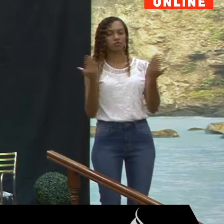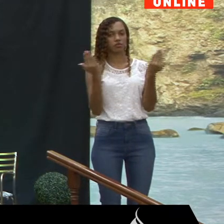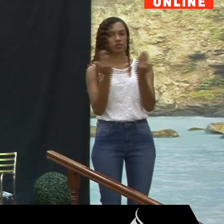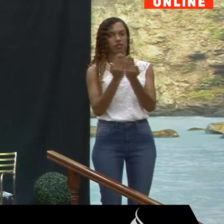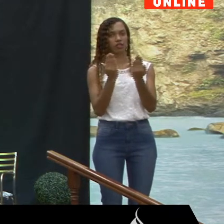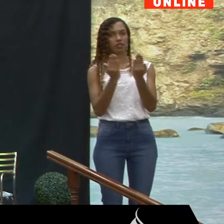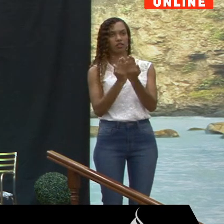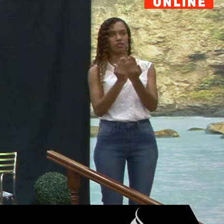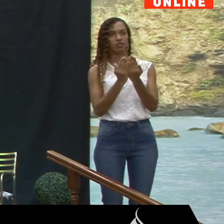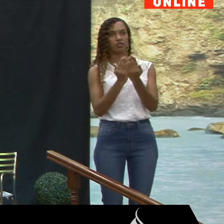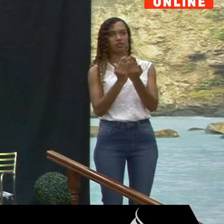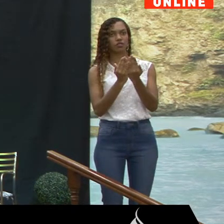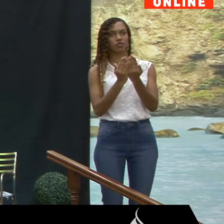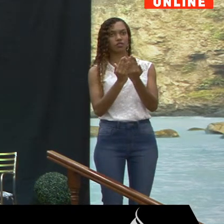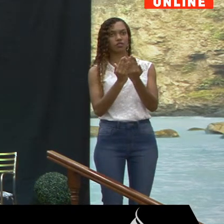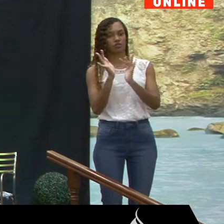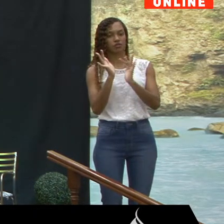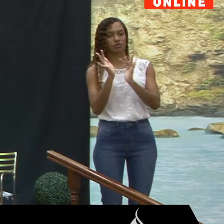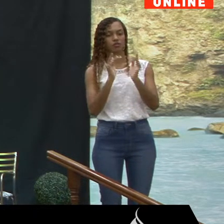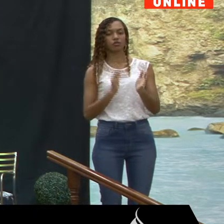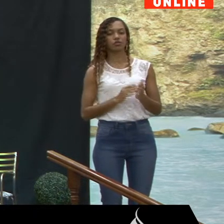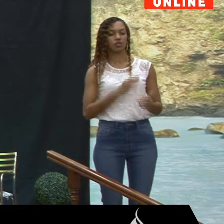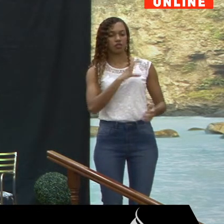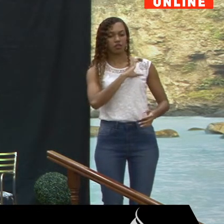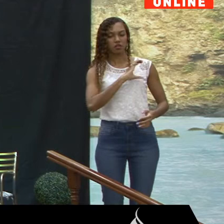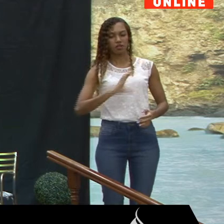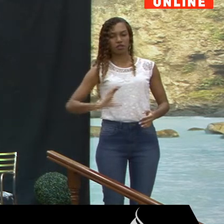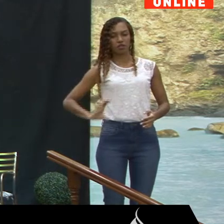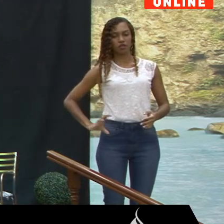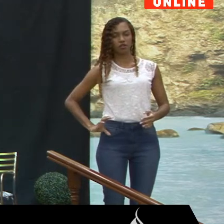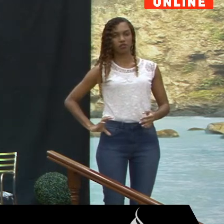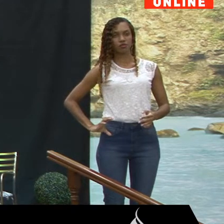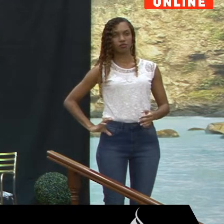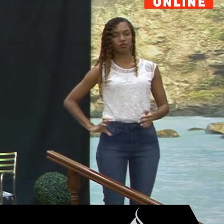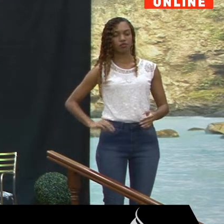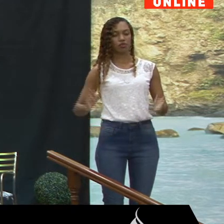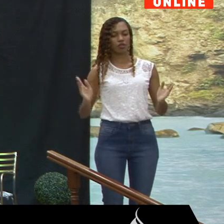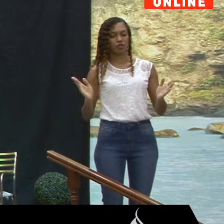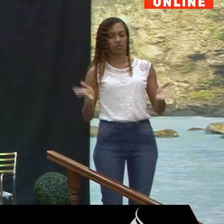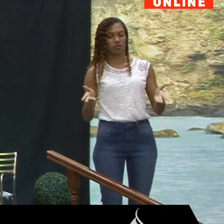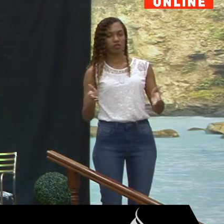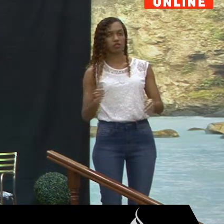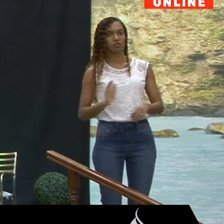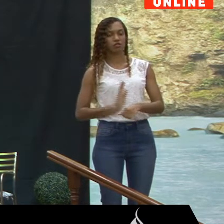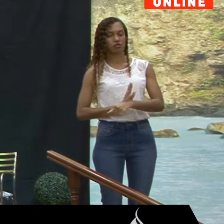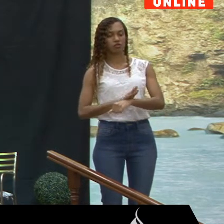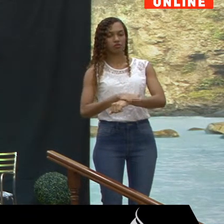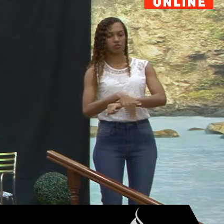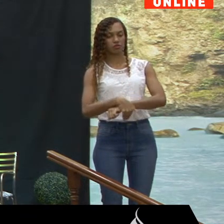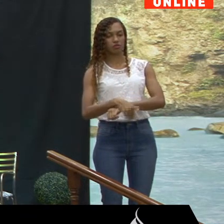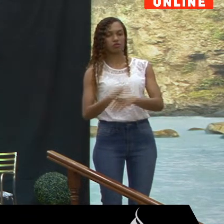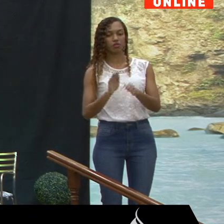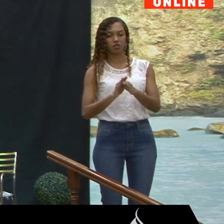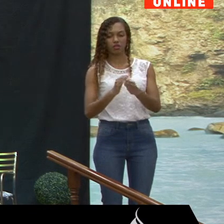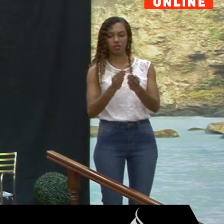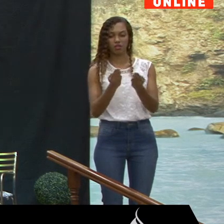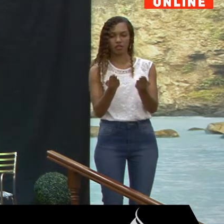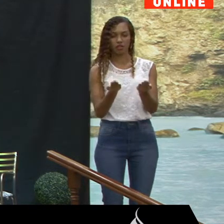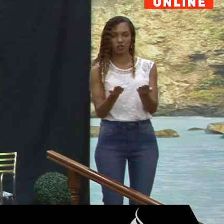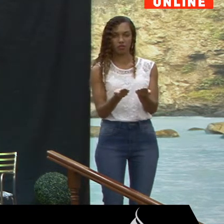em Jesus Cristo. E nesta noite nós queremos abrir as nossas